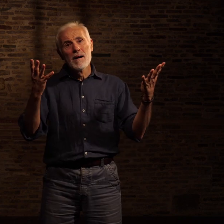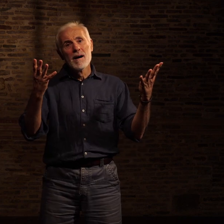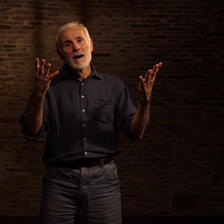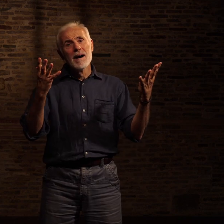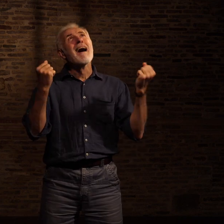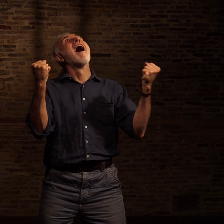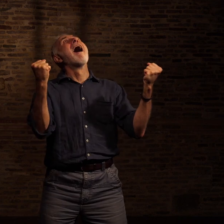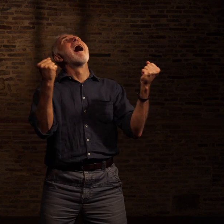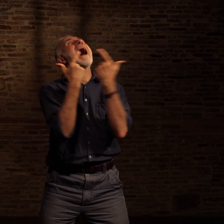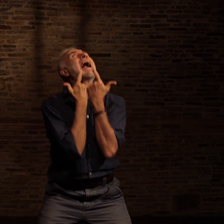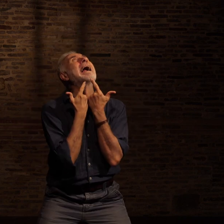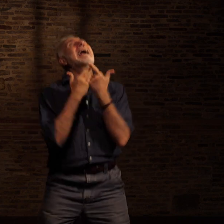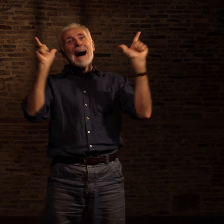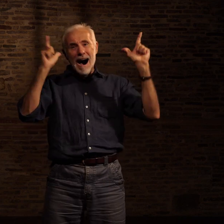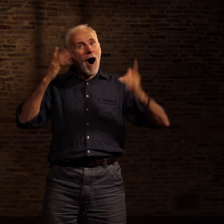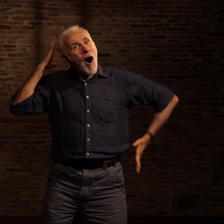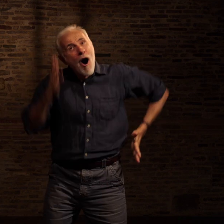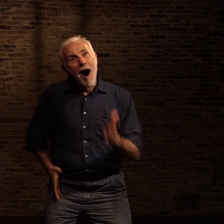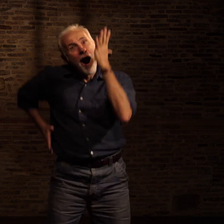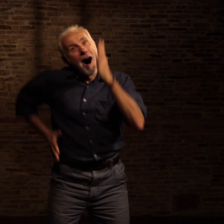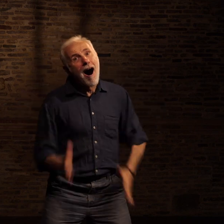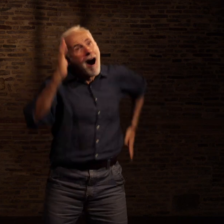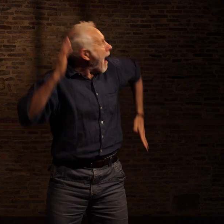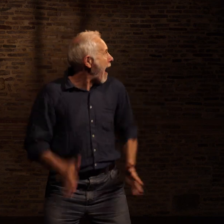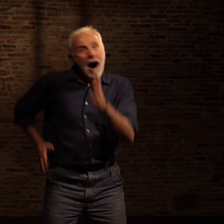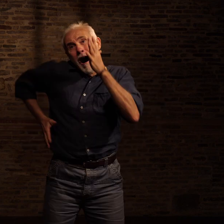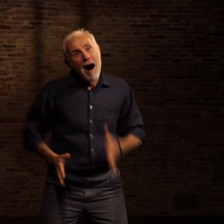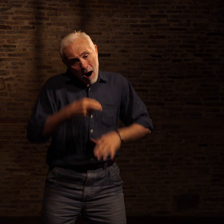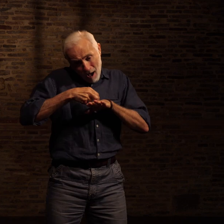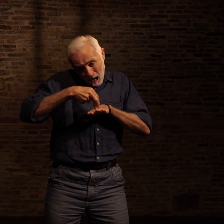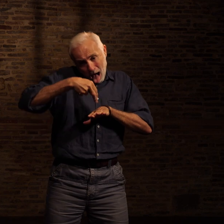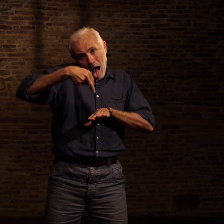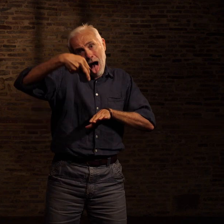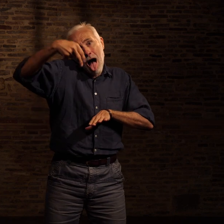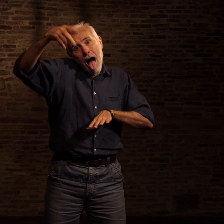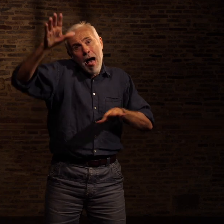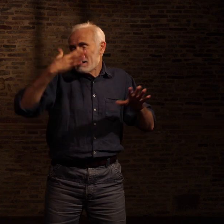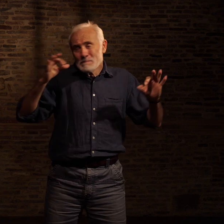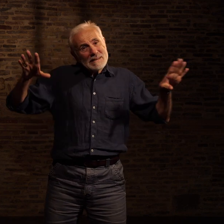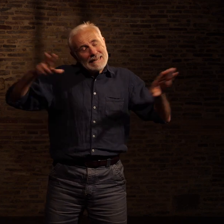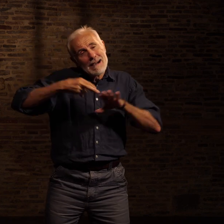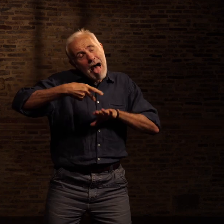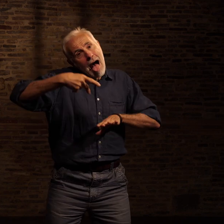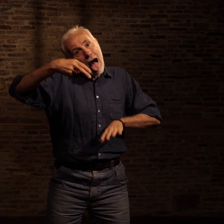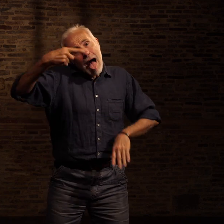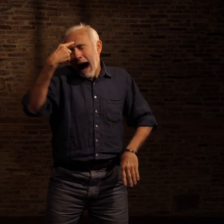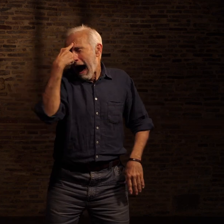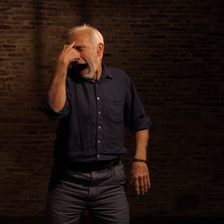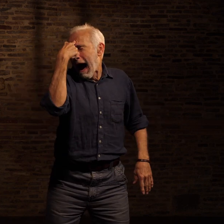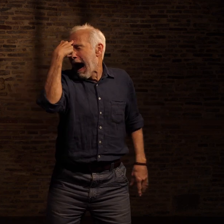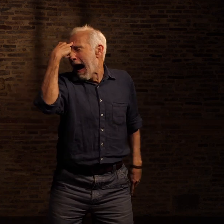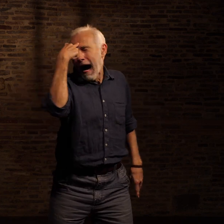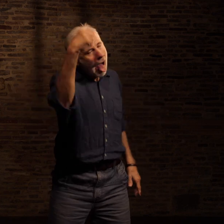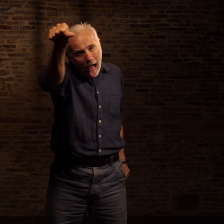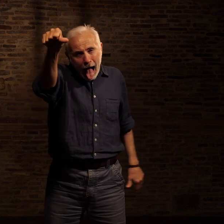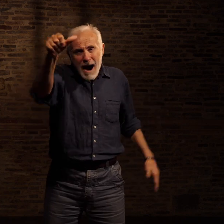j'ai couru flottante comme sur un nuage sont bien savoir à quelle altitude j'étais ni ce qu'il y avait autour de moi dans ma